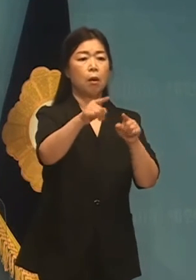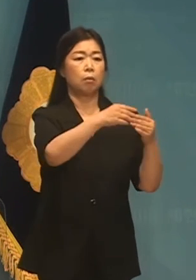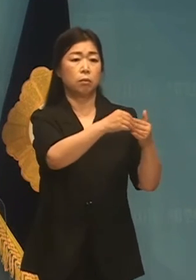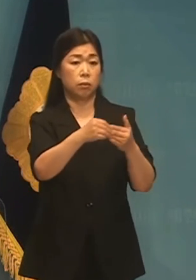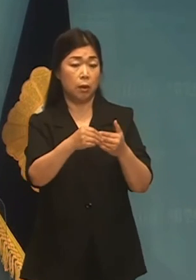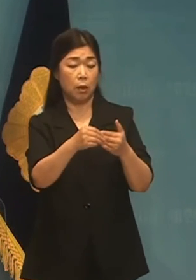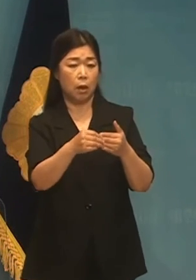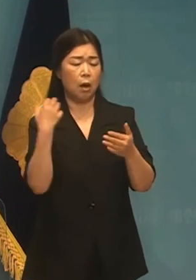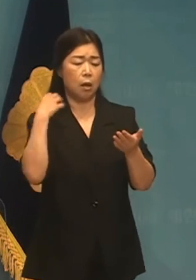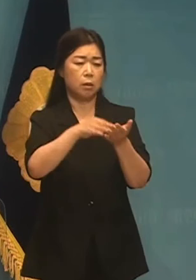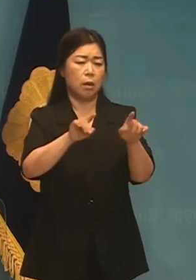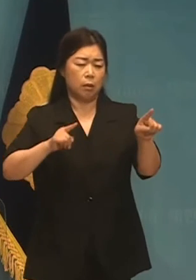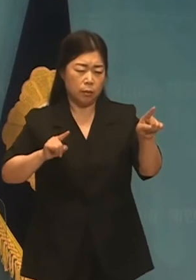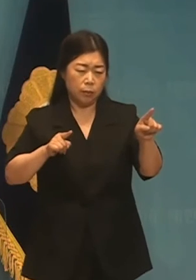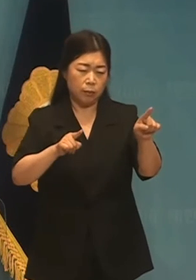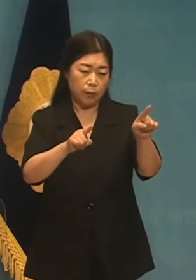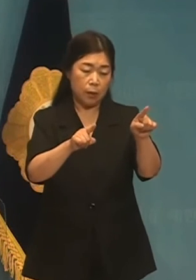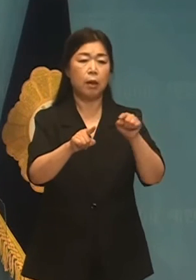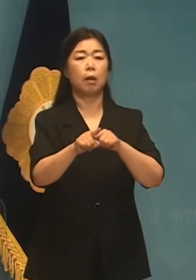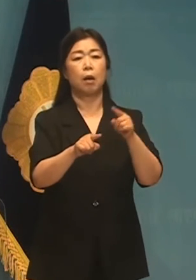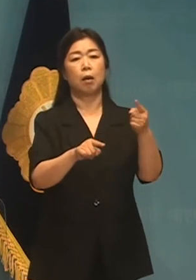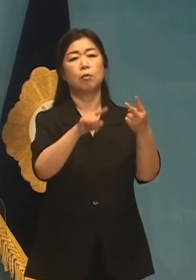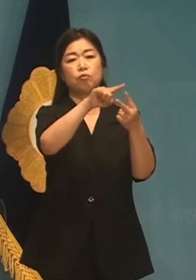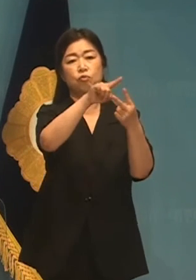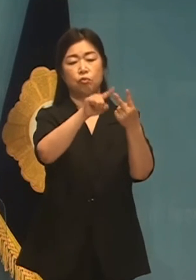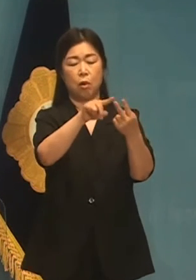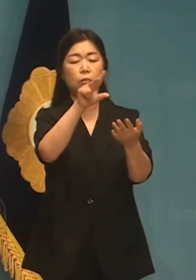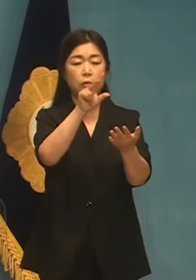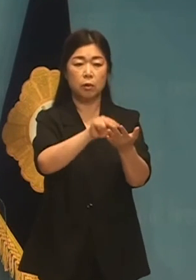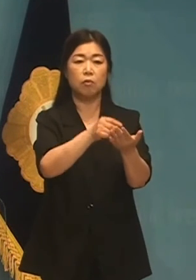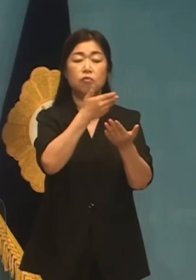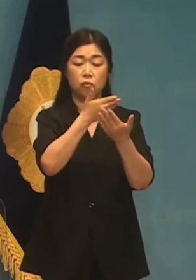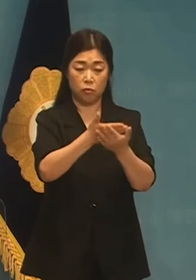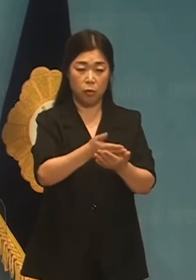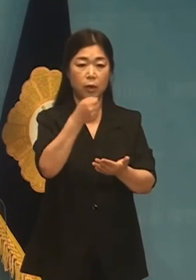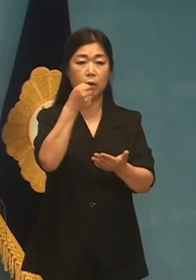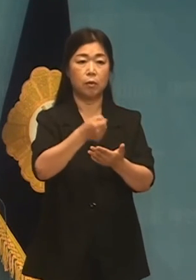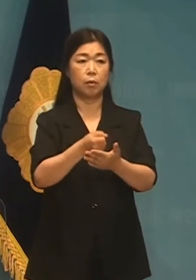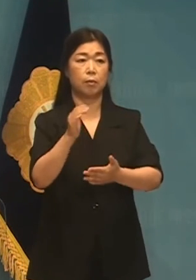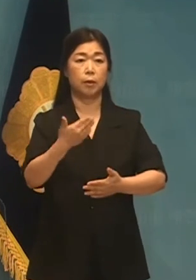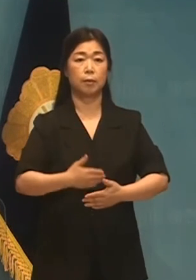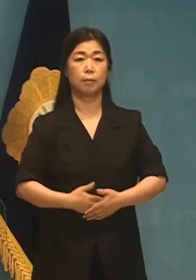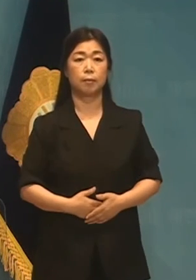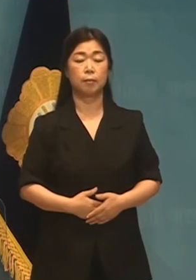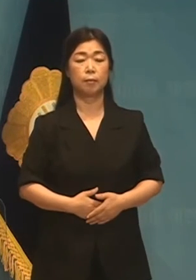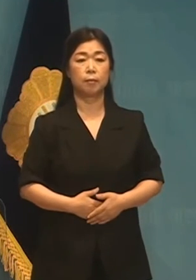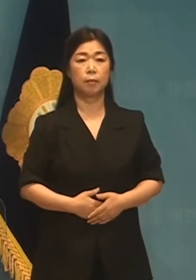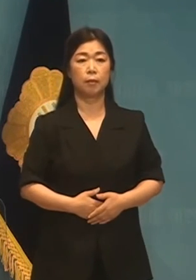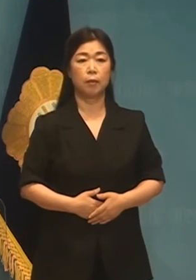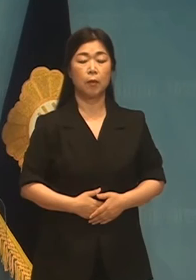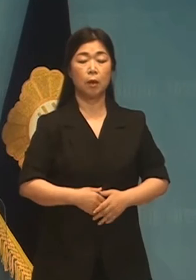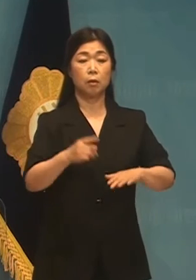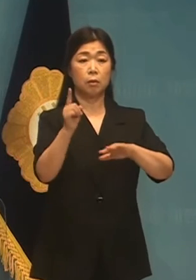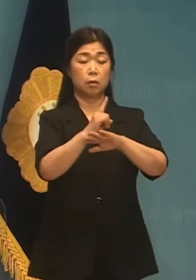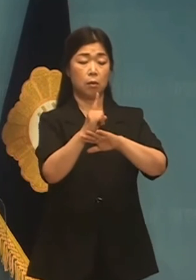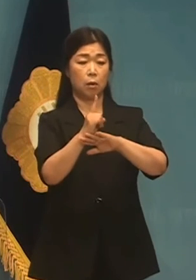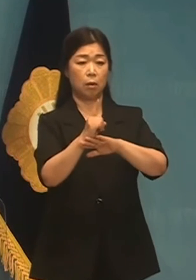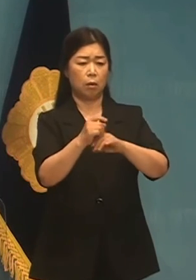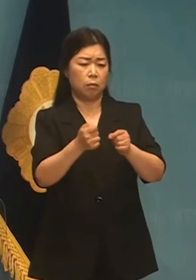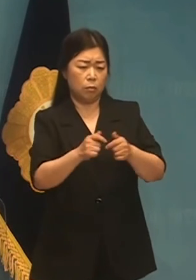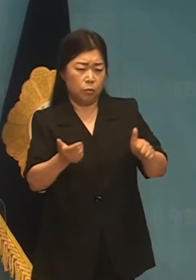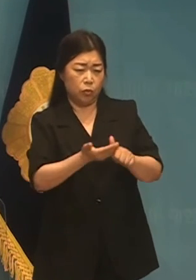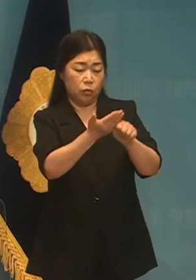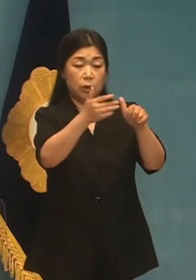다시 추격자의 신세로 전락하느냐 중대 결정의 시기입니다. 디지털 르네상스의